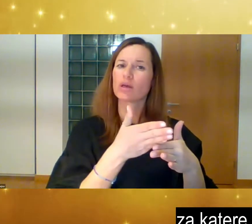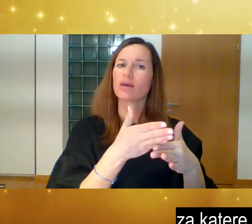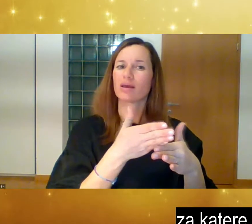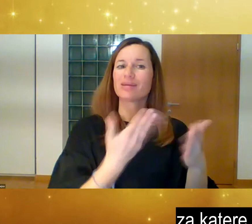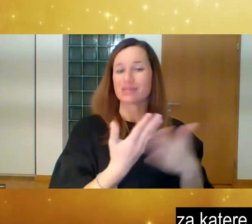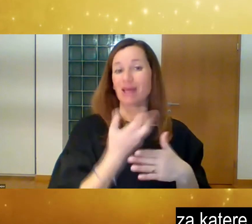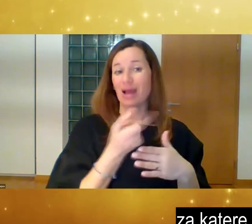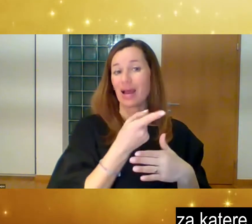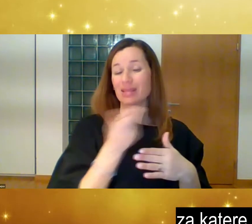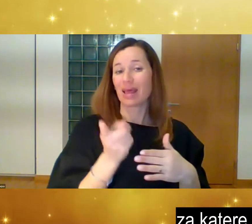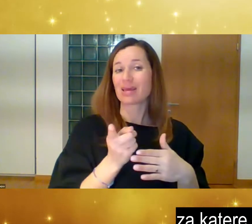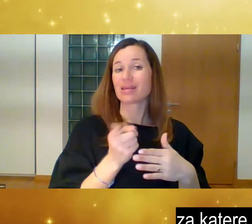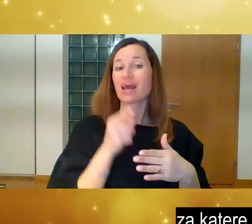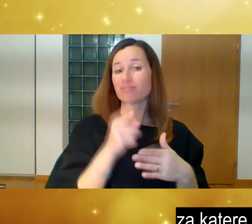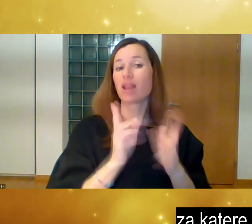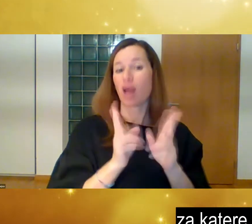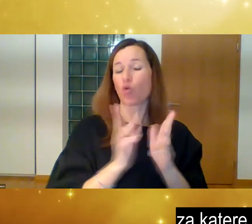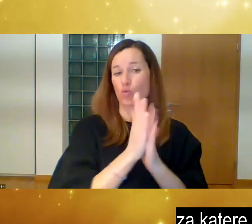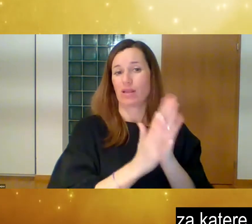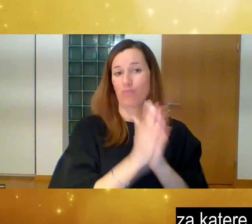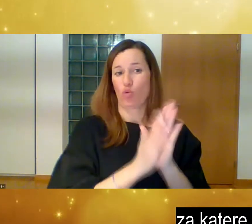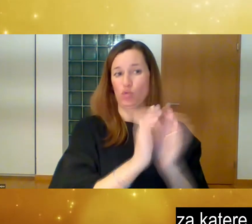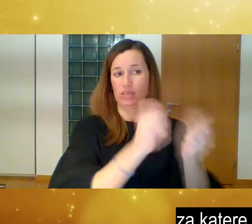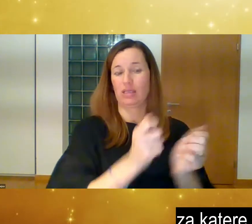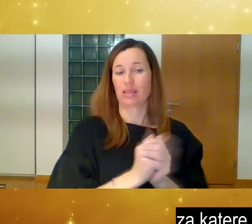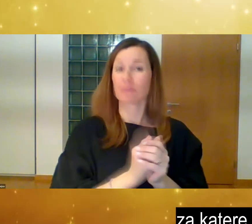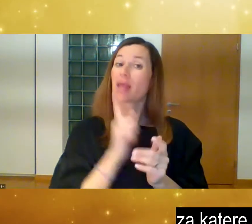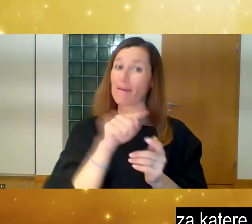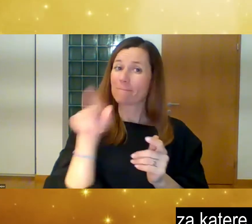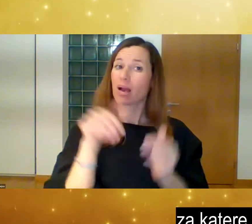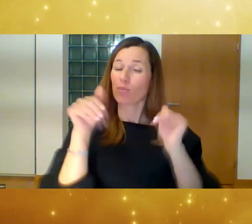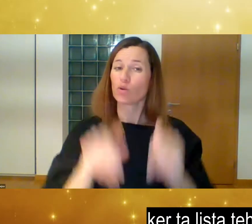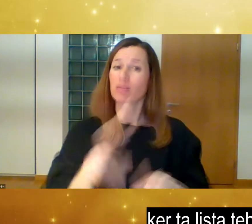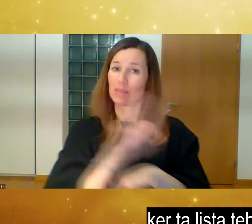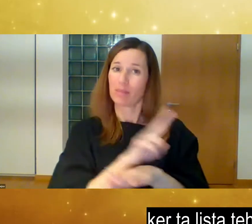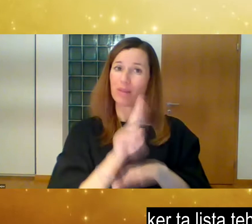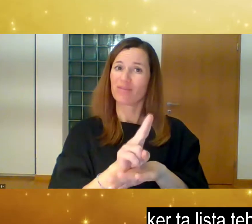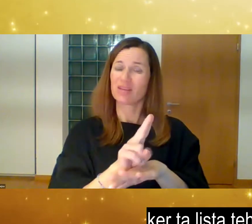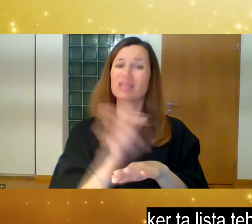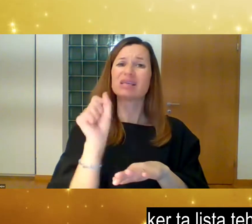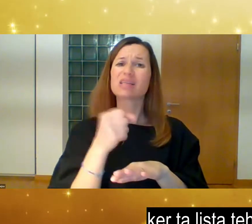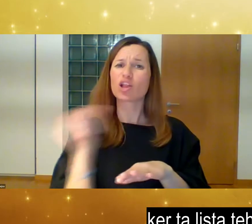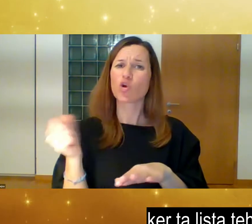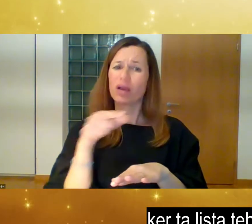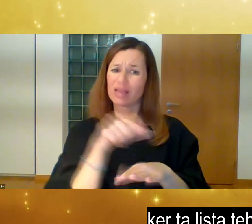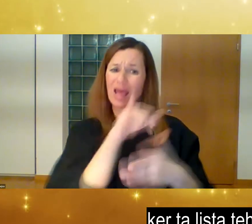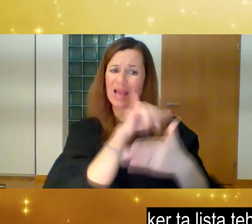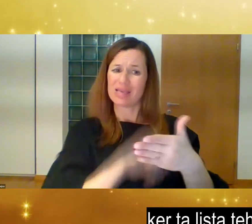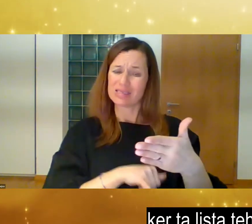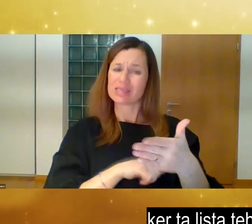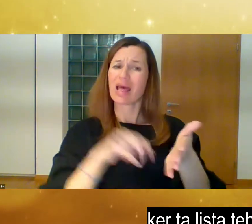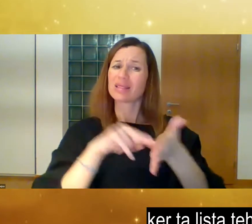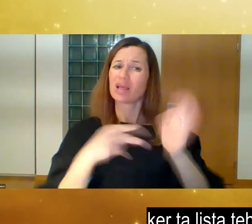ste lahko zaprosite. Morate biti pa previdni, zaradi tega, ker ta lista